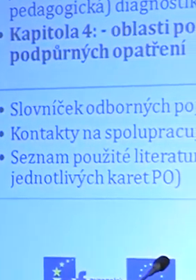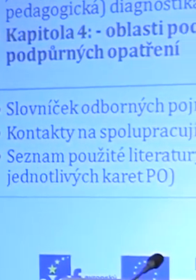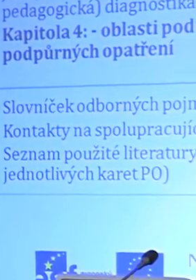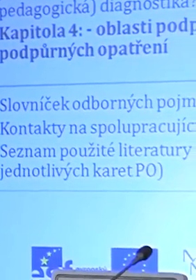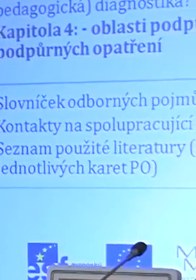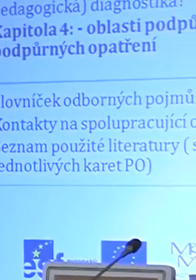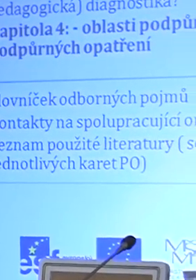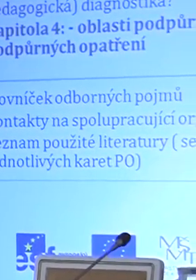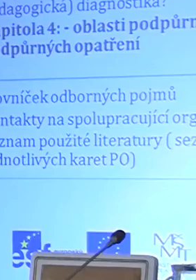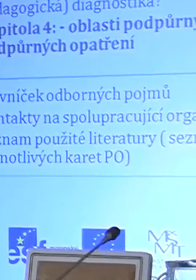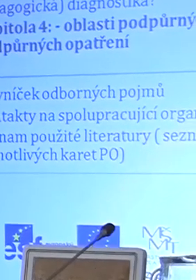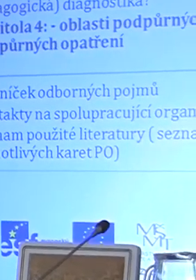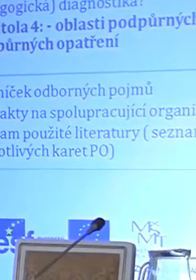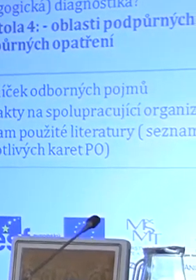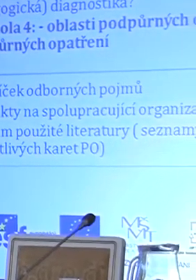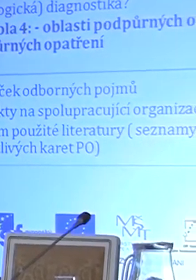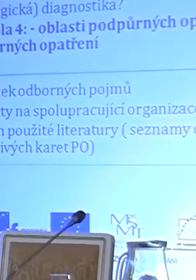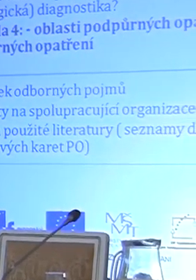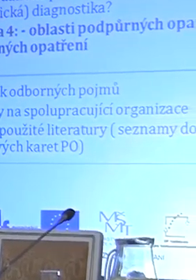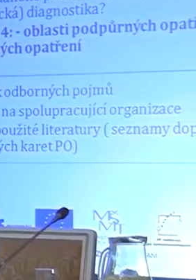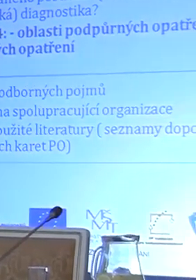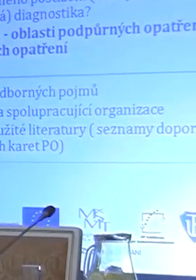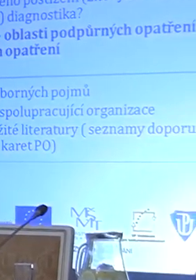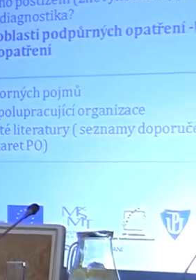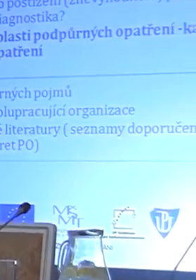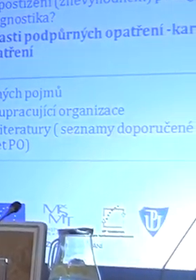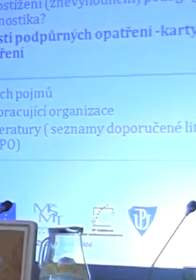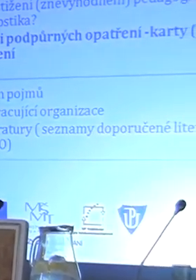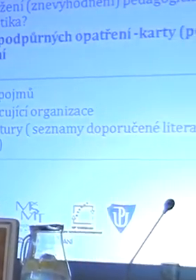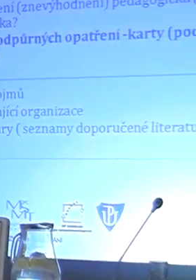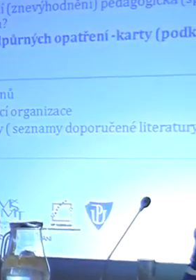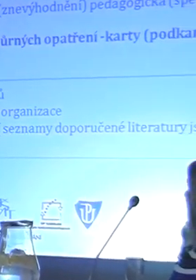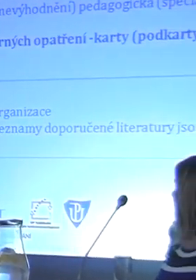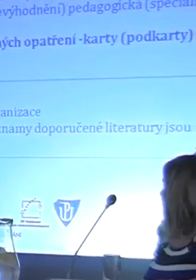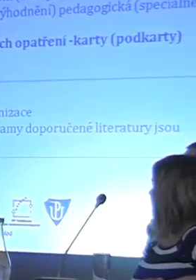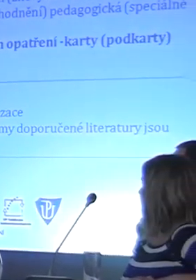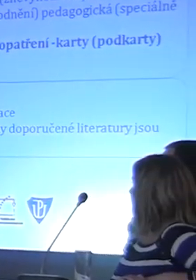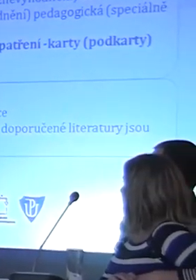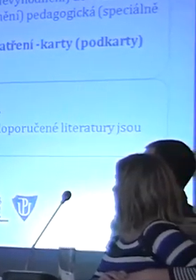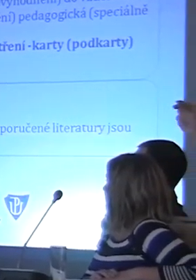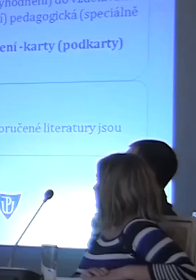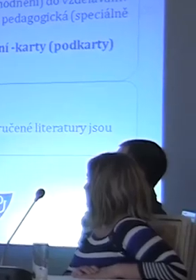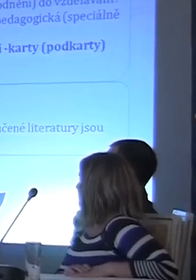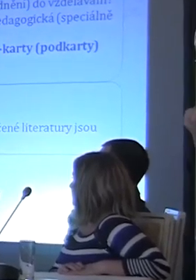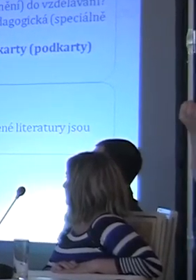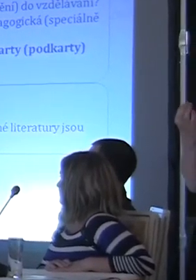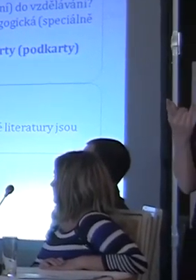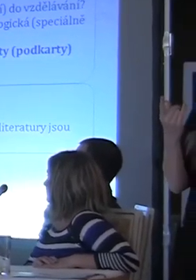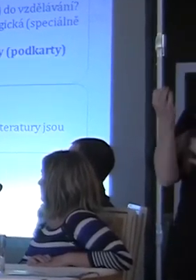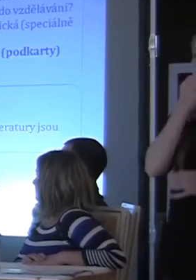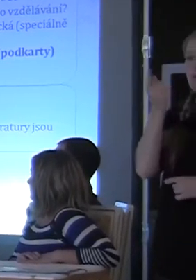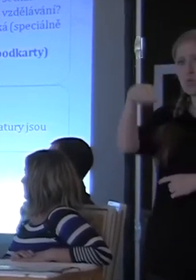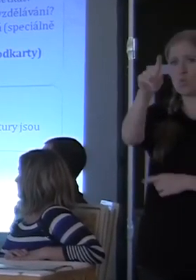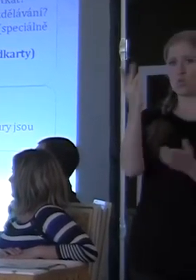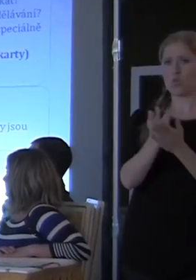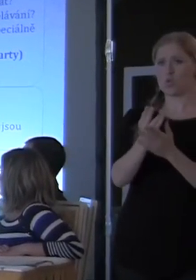tady důležitější zprávy. Pakliže se seznámíte s úvodníma kapitolama obecného katalogu, budete vědět, jak hledat